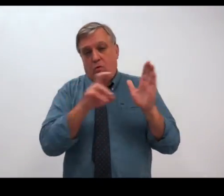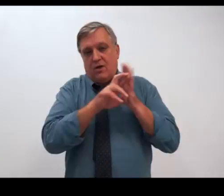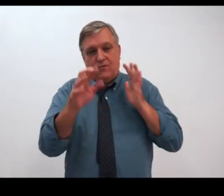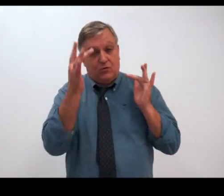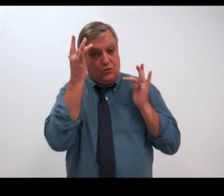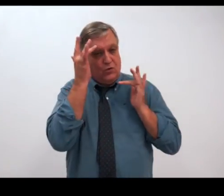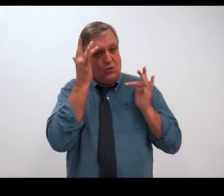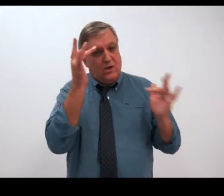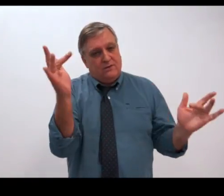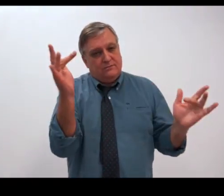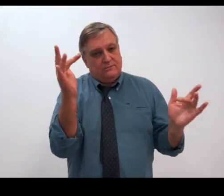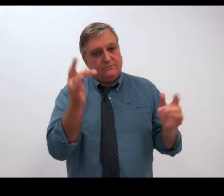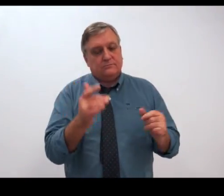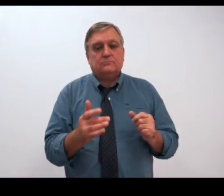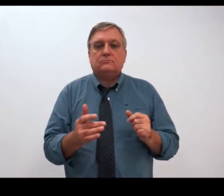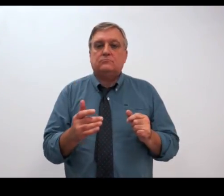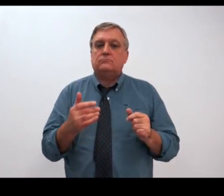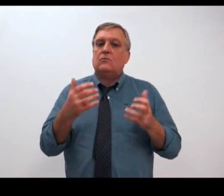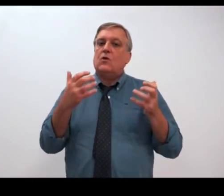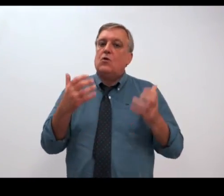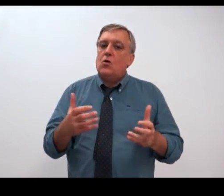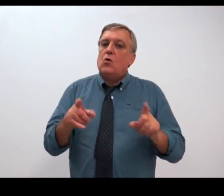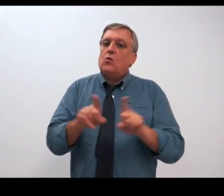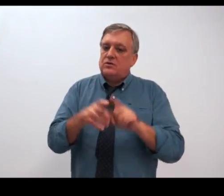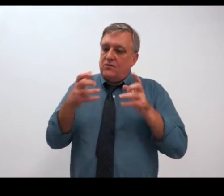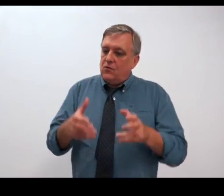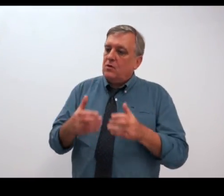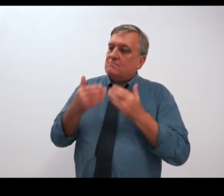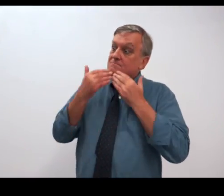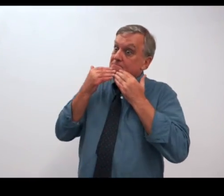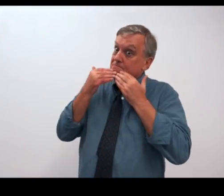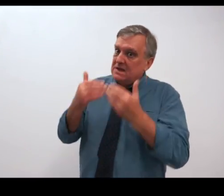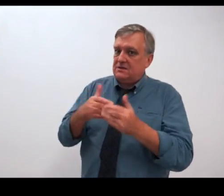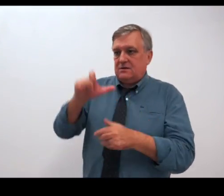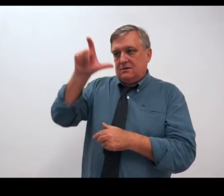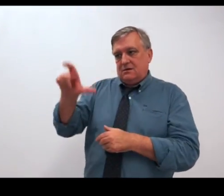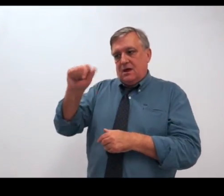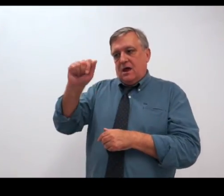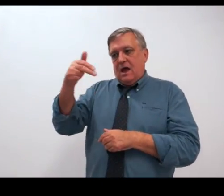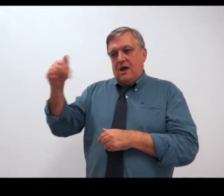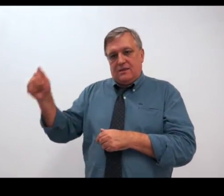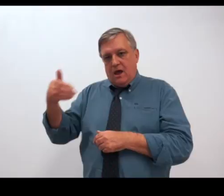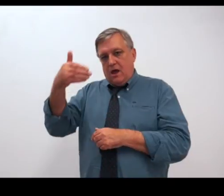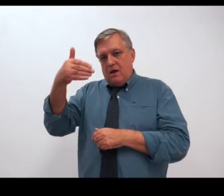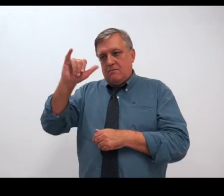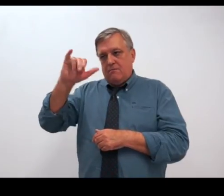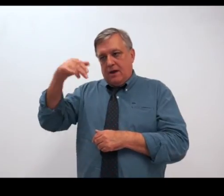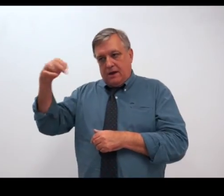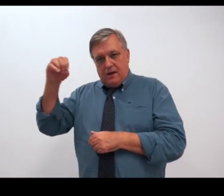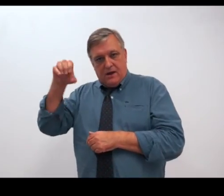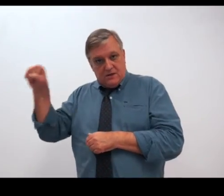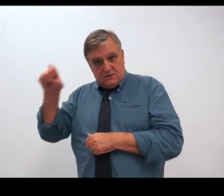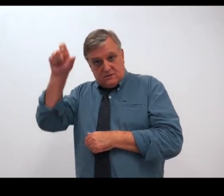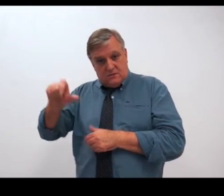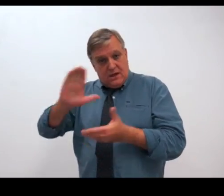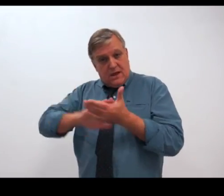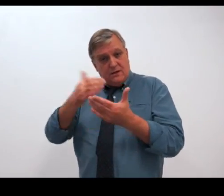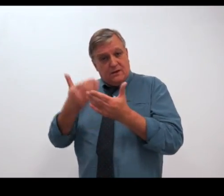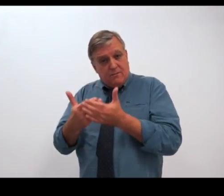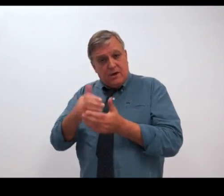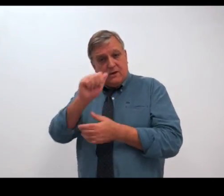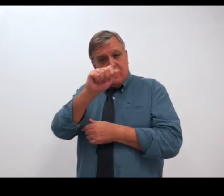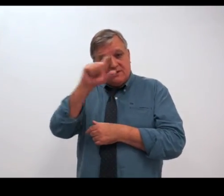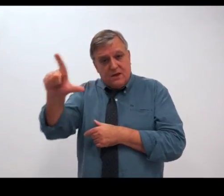Traduire cet ouvrage a été un vrai défi. Les références culturelles y sont nombreuses. Je Je tiens ici à remercier Anna